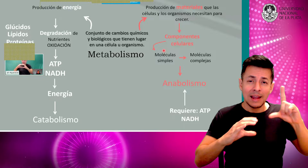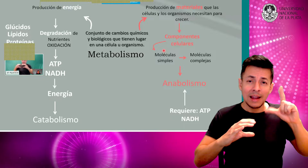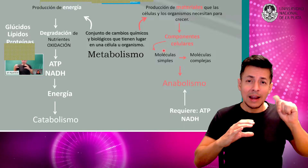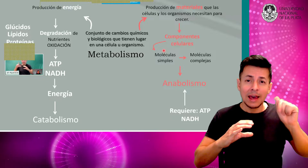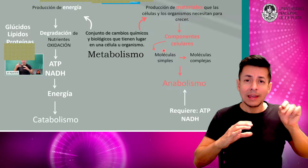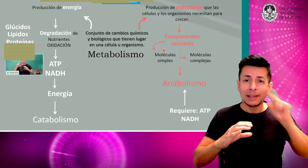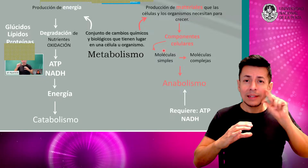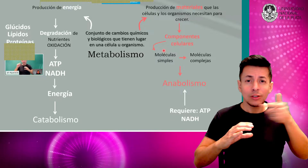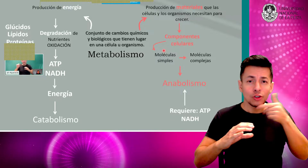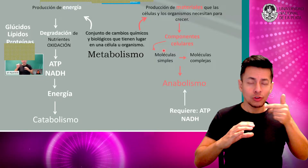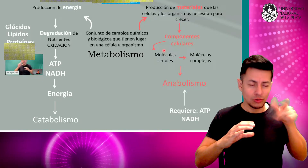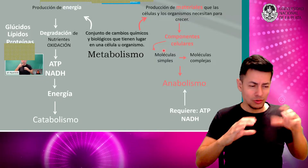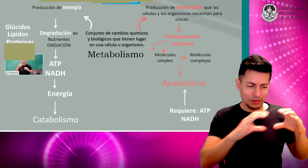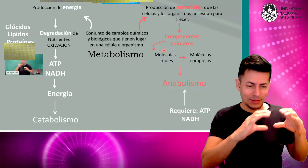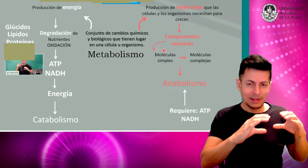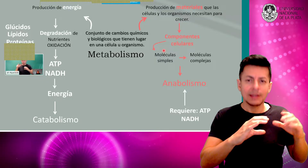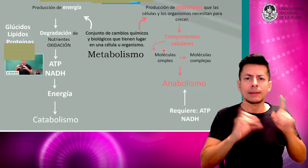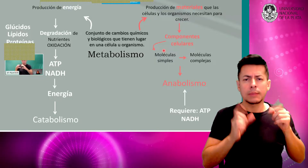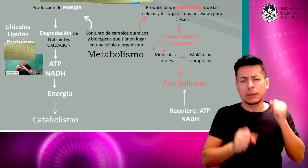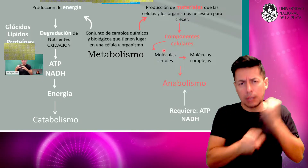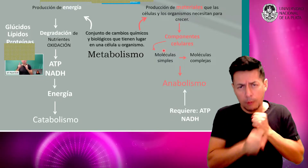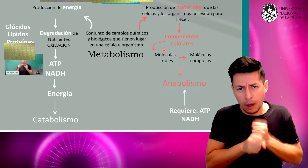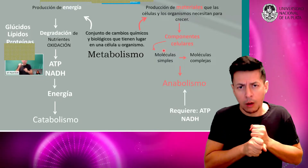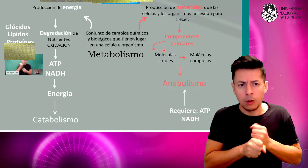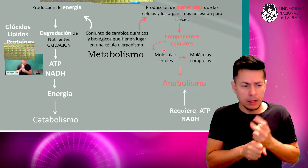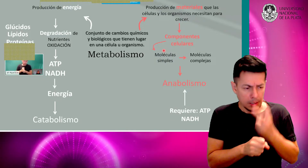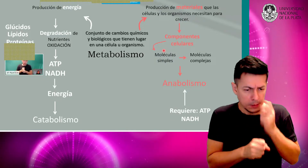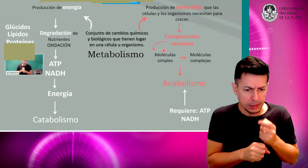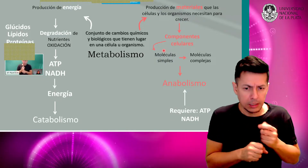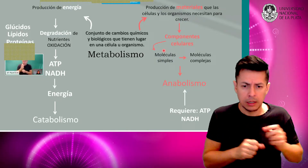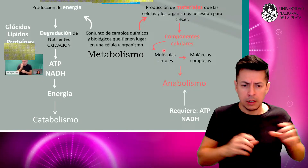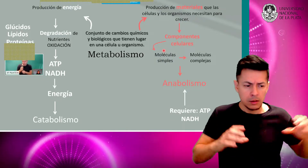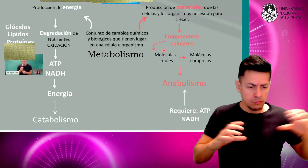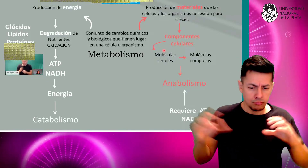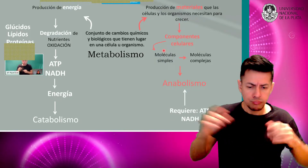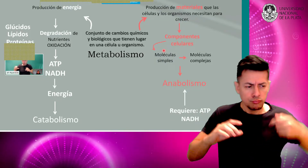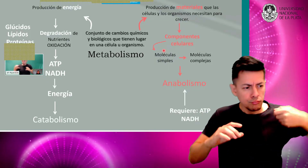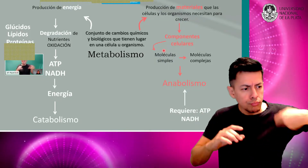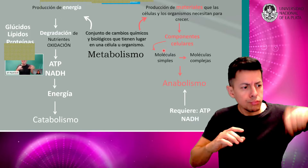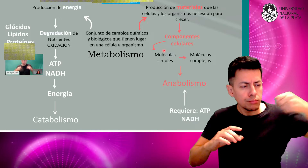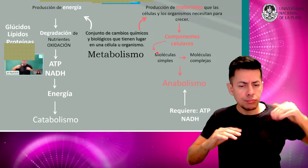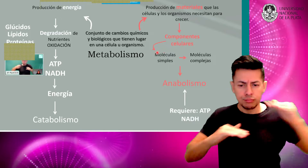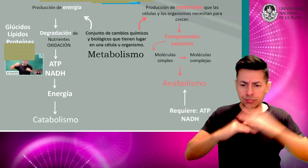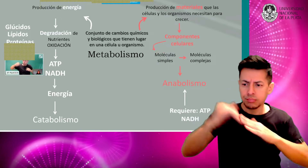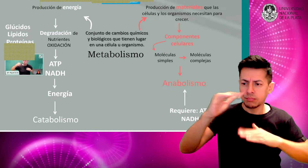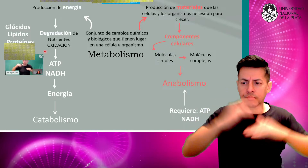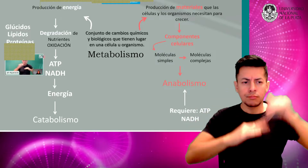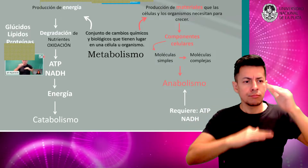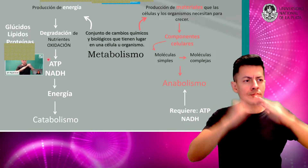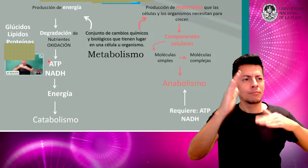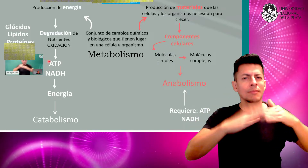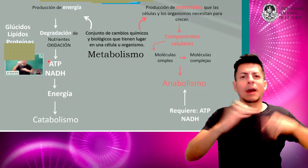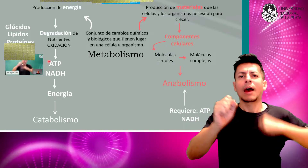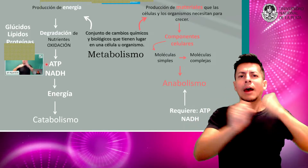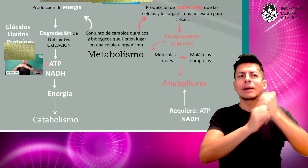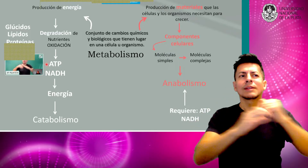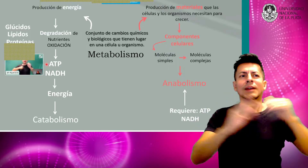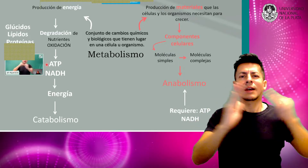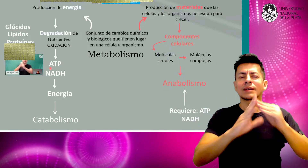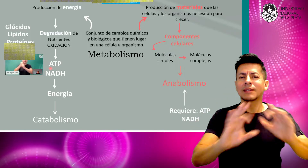y energía, ¿sí? Para construir algo más complejo a partir de ladrillos, ¿sí?